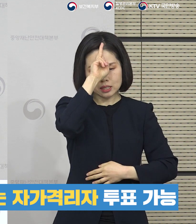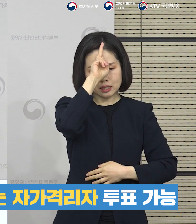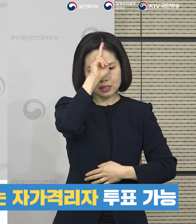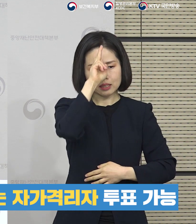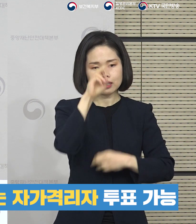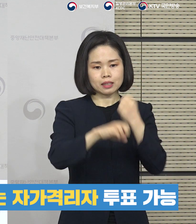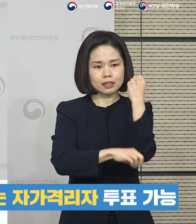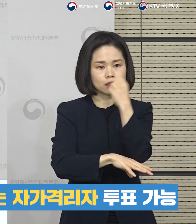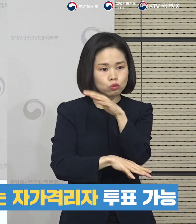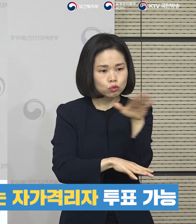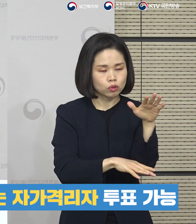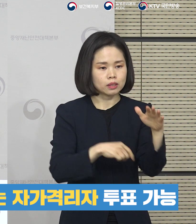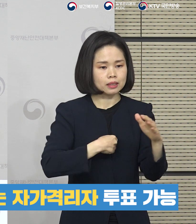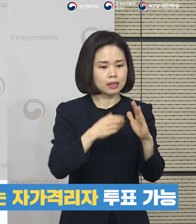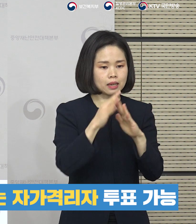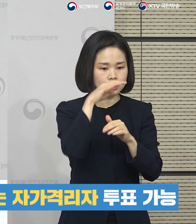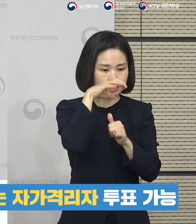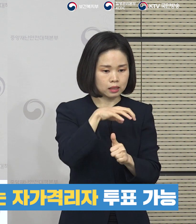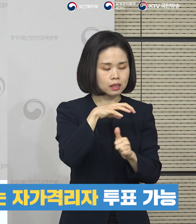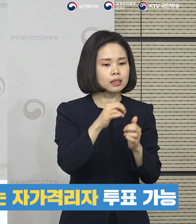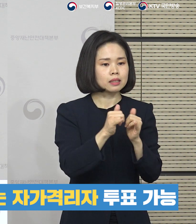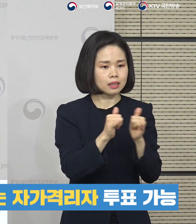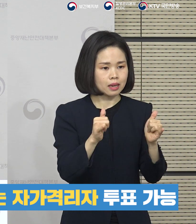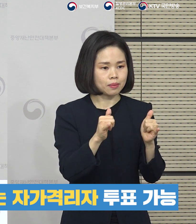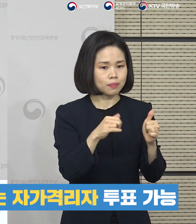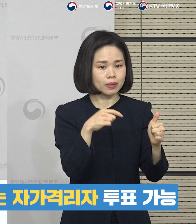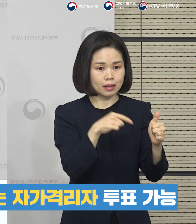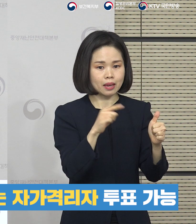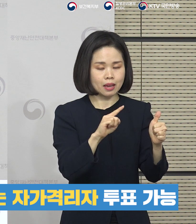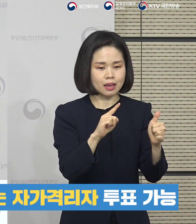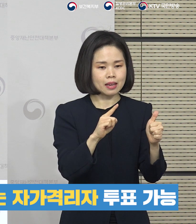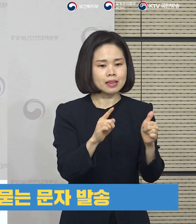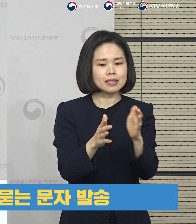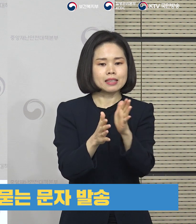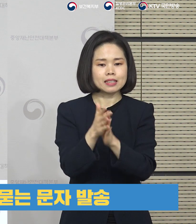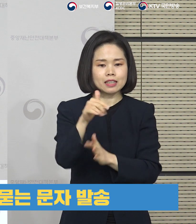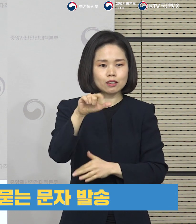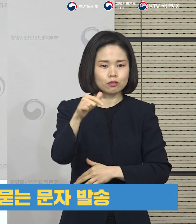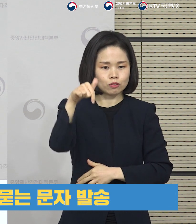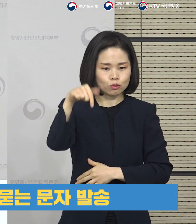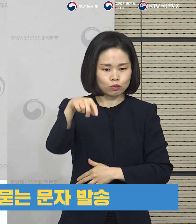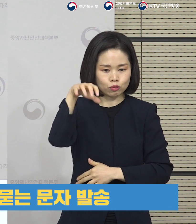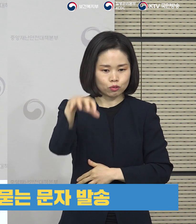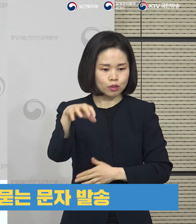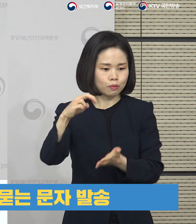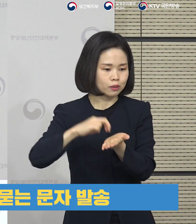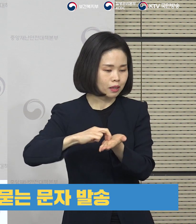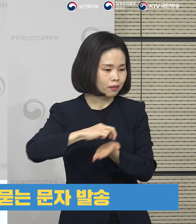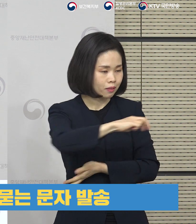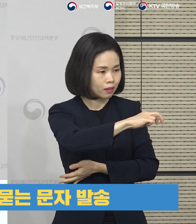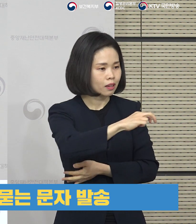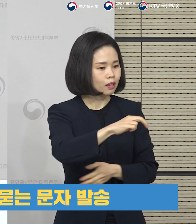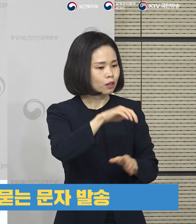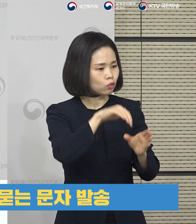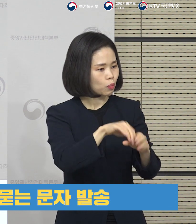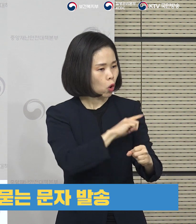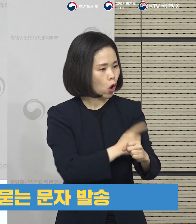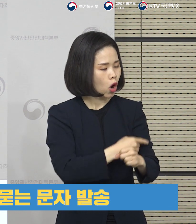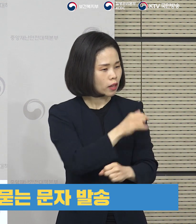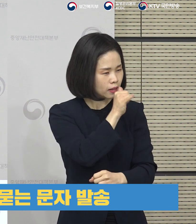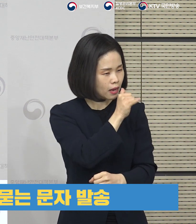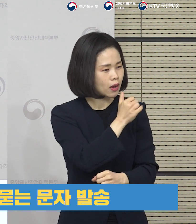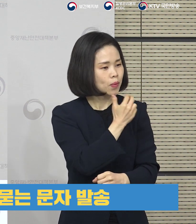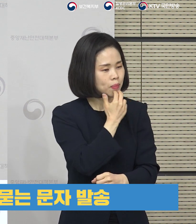13일 12시 기준으로 자가격리자로 등록된 분한테는 일괄적으로 관할